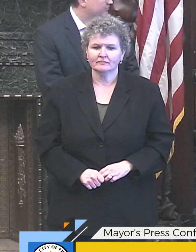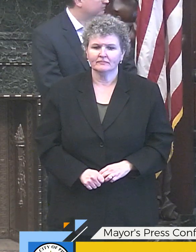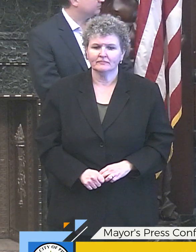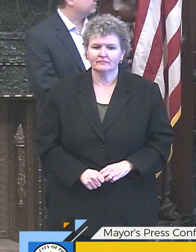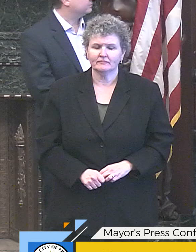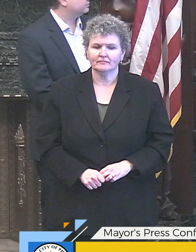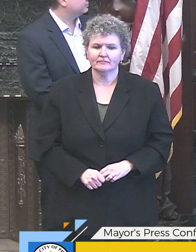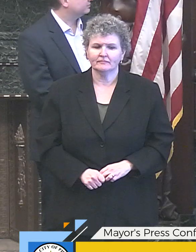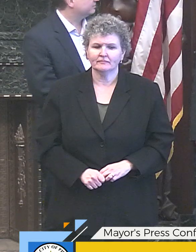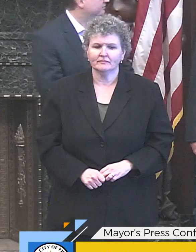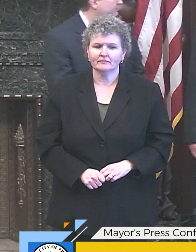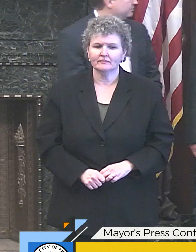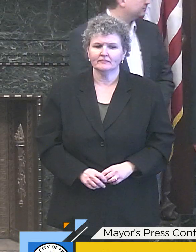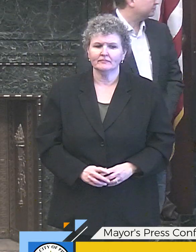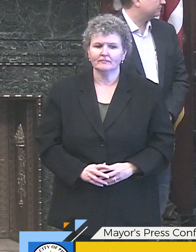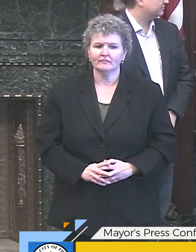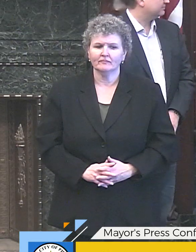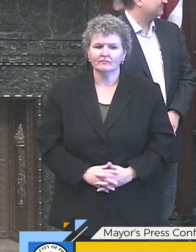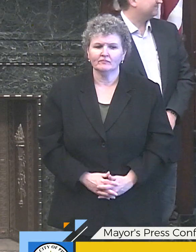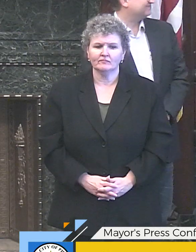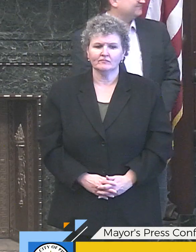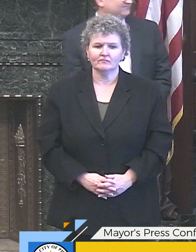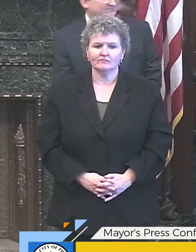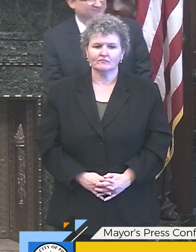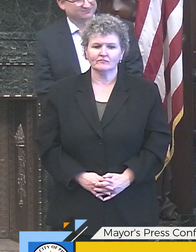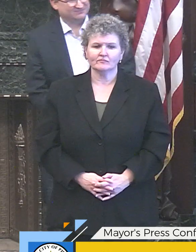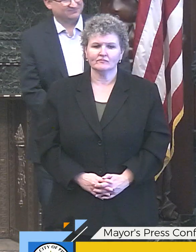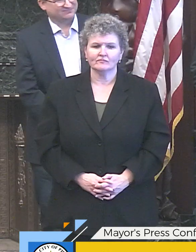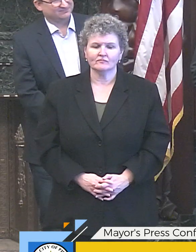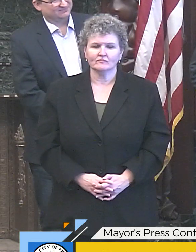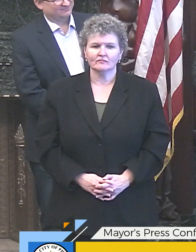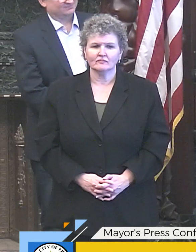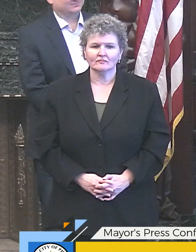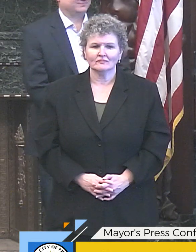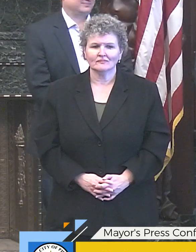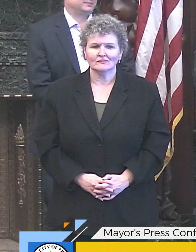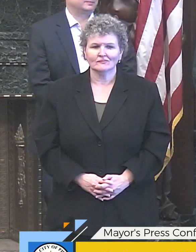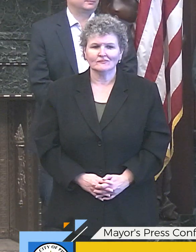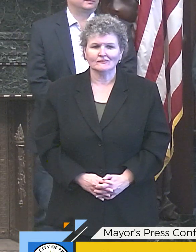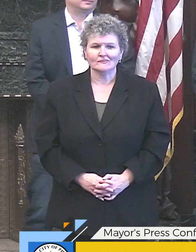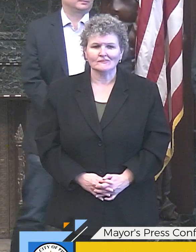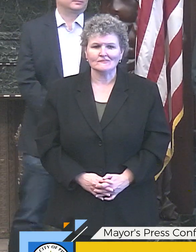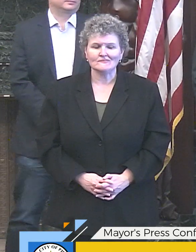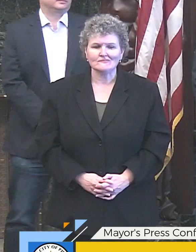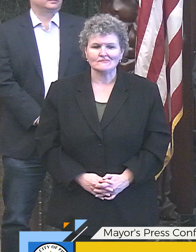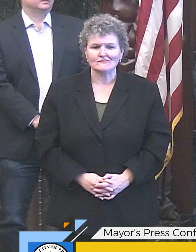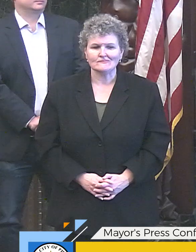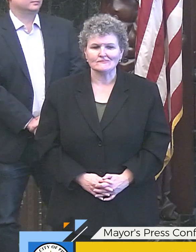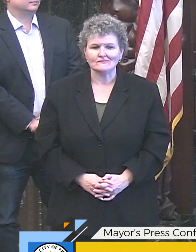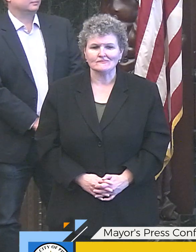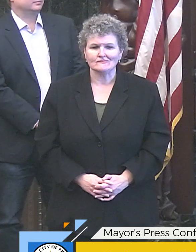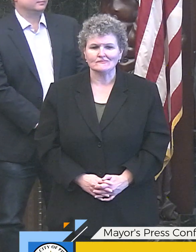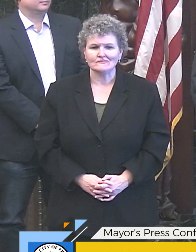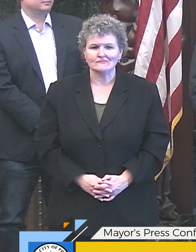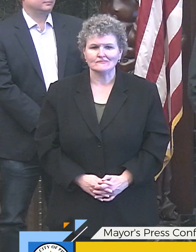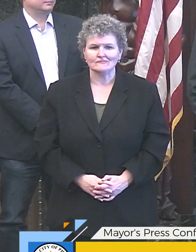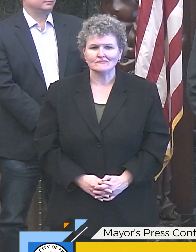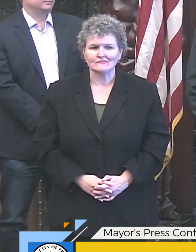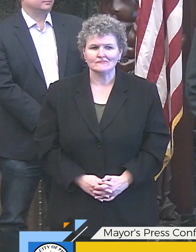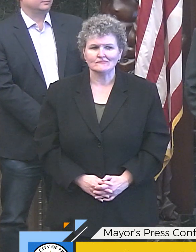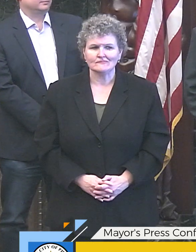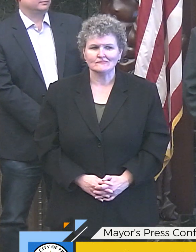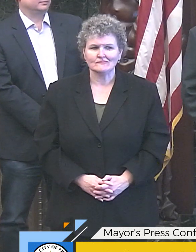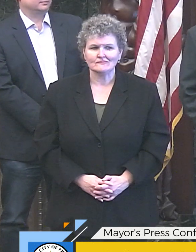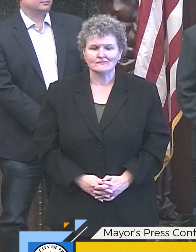de Filadelfia. Ya está hoy nuestro periódico circulando por 15,000 casas de la ciudad de Filadelfia. Y bueno,